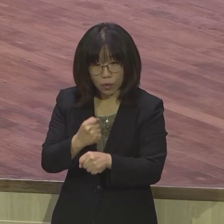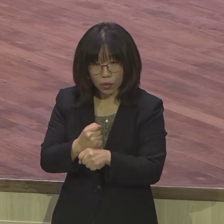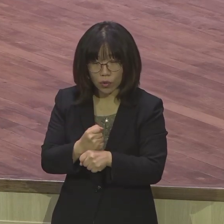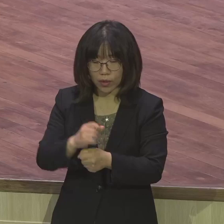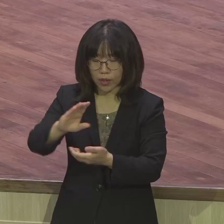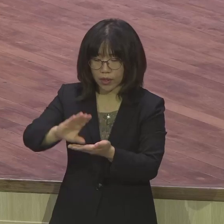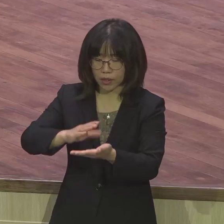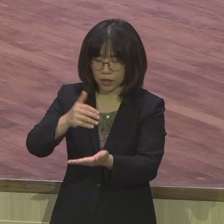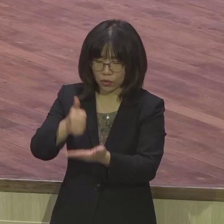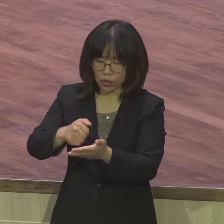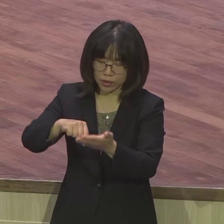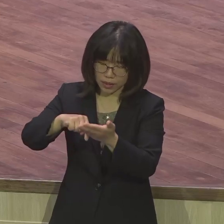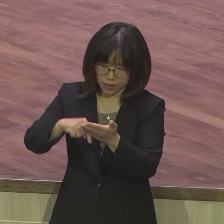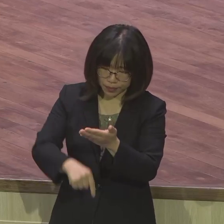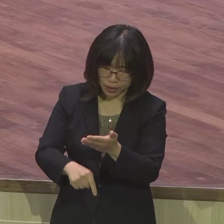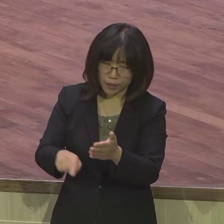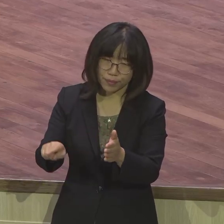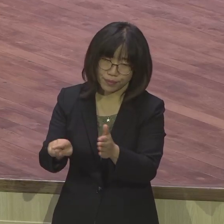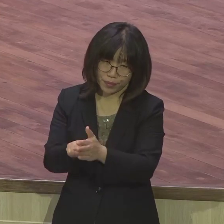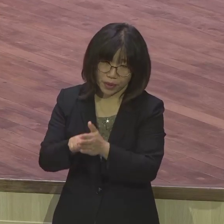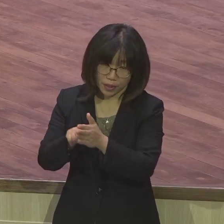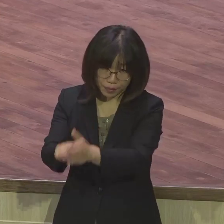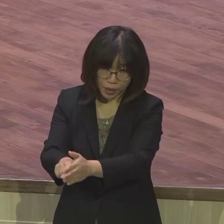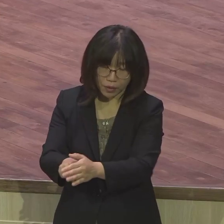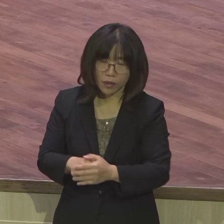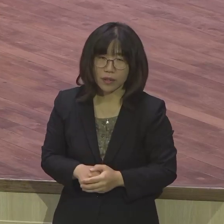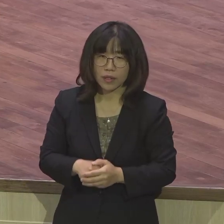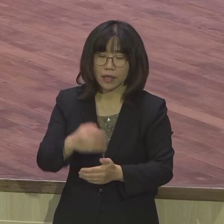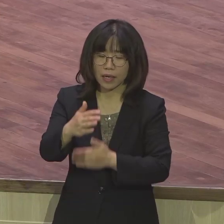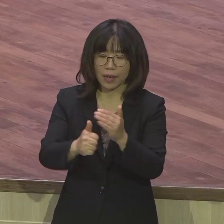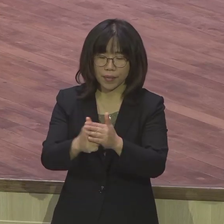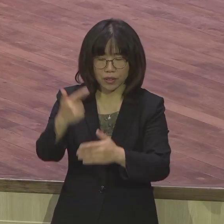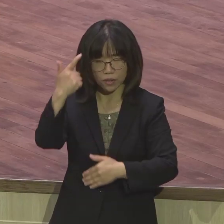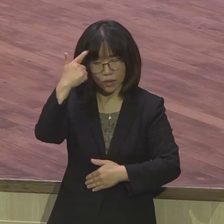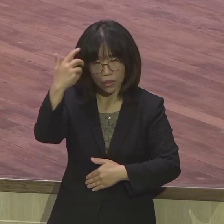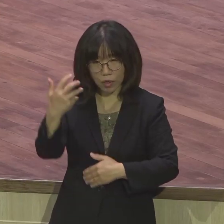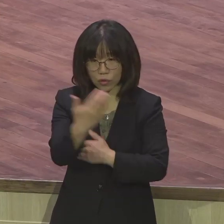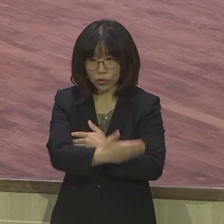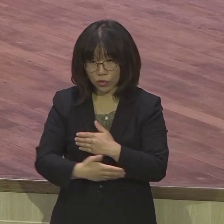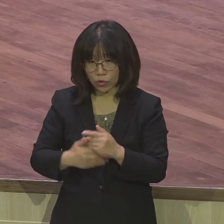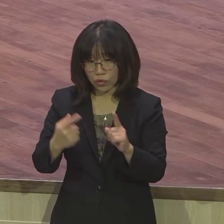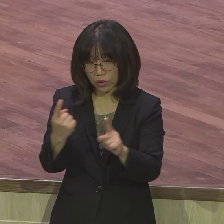그리스도를 깊이 이렇게 나가면 하나님이 영육간의 치유함을 우리에게 주시게 되어 있습니다.